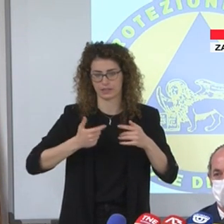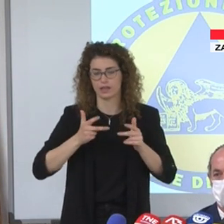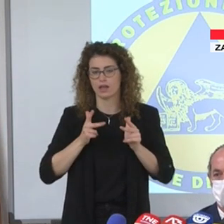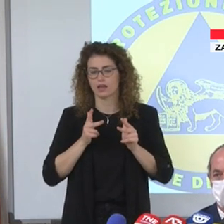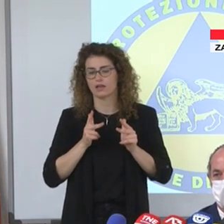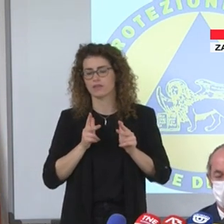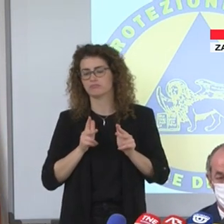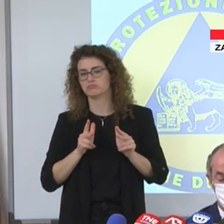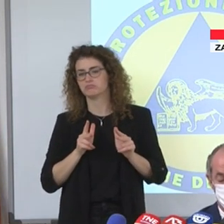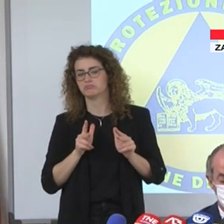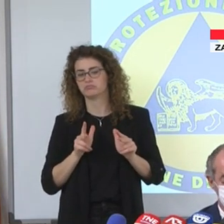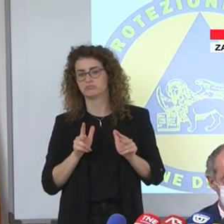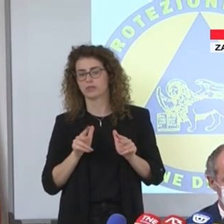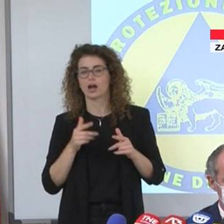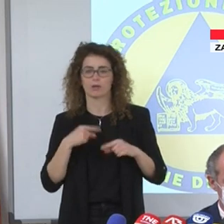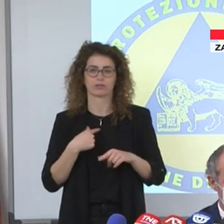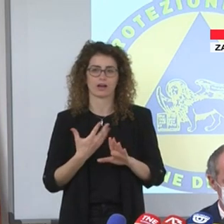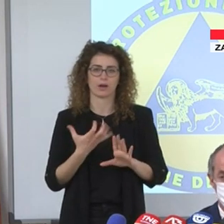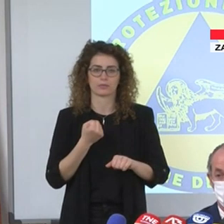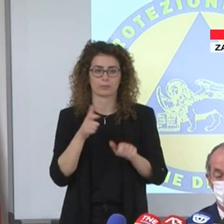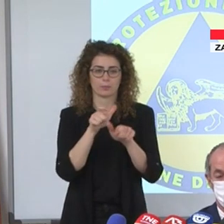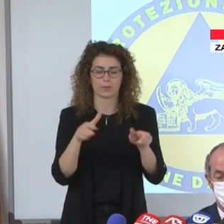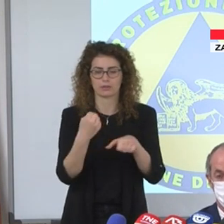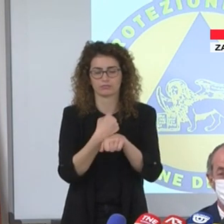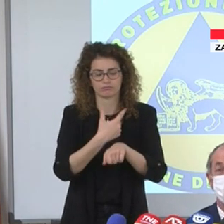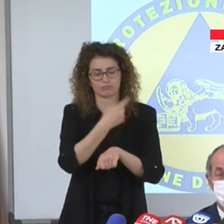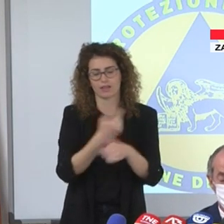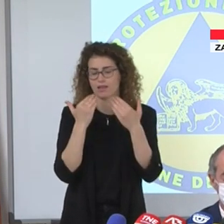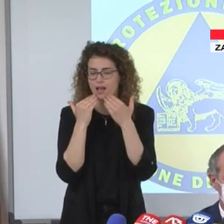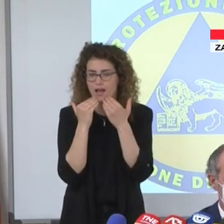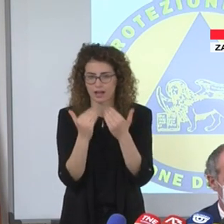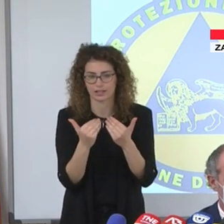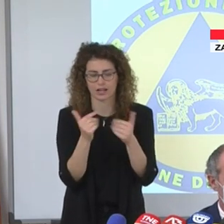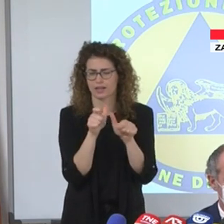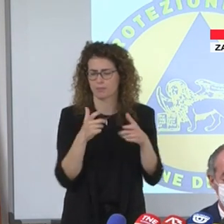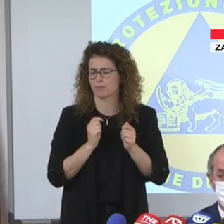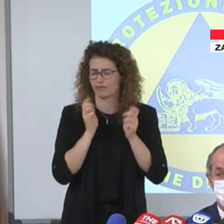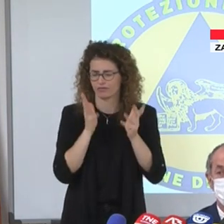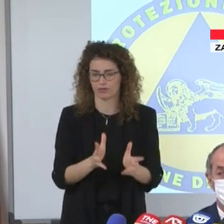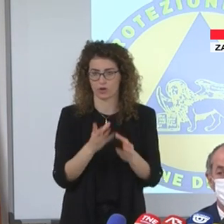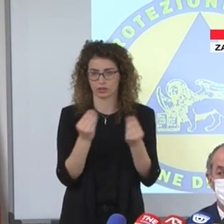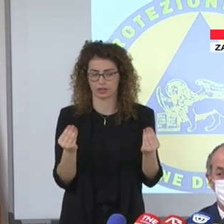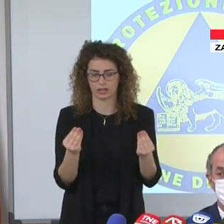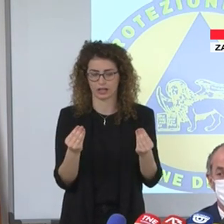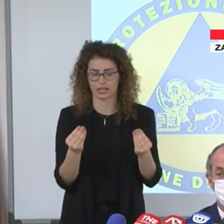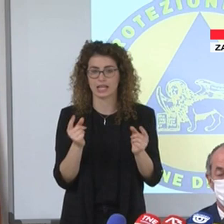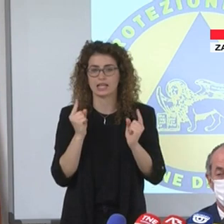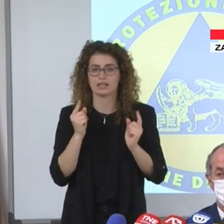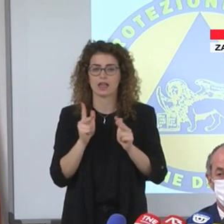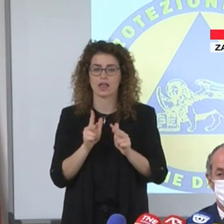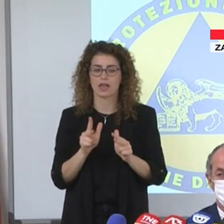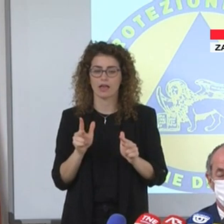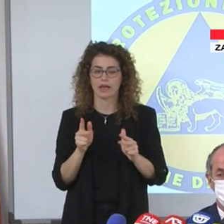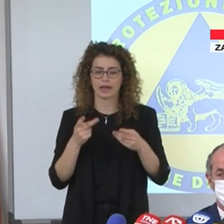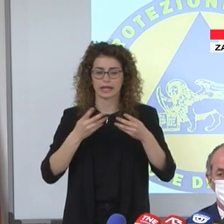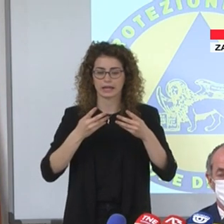un po', e approfitto per ringraziare tutti i vaccinatori e coloro che lavorano, e tanti volontari anche, finisce che noi performiamo meno.